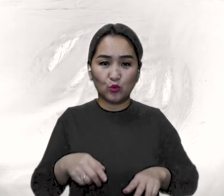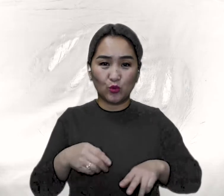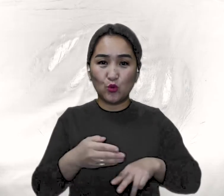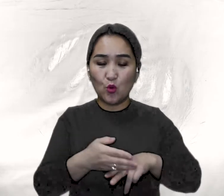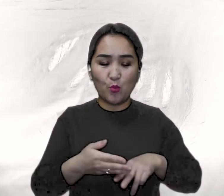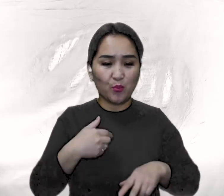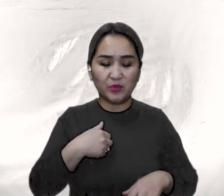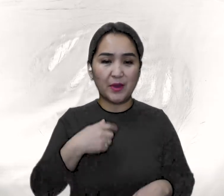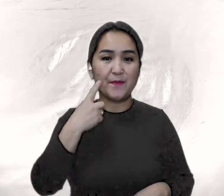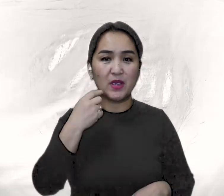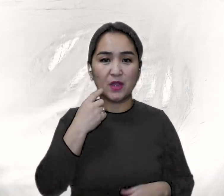эмгтэй овц хүмүүс хэл.